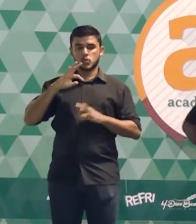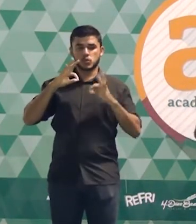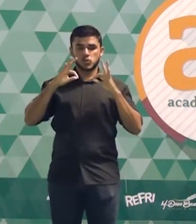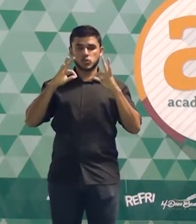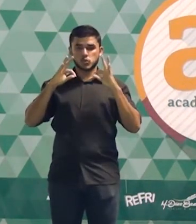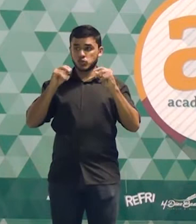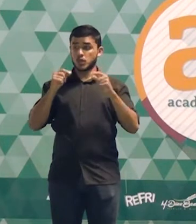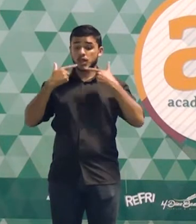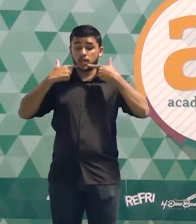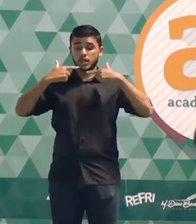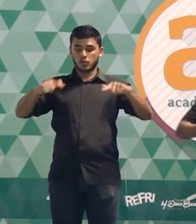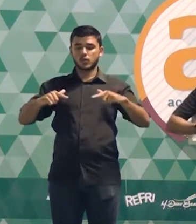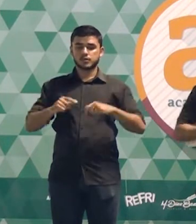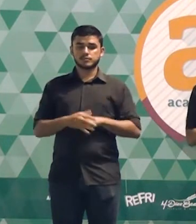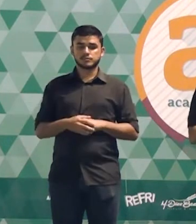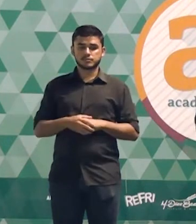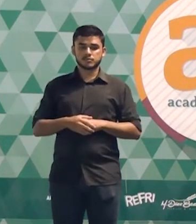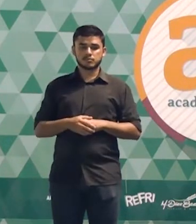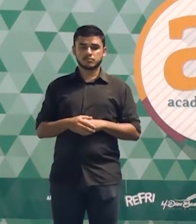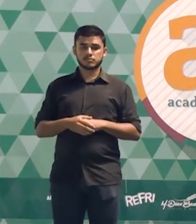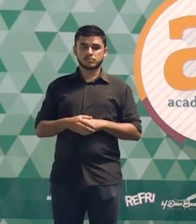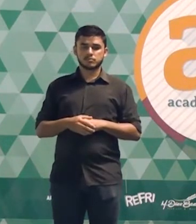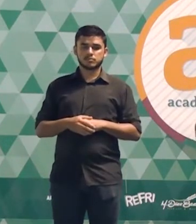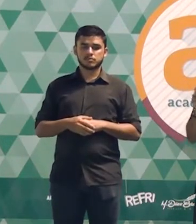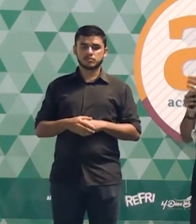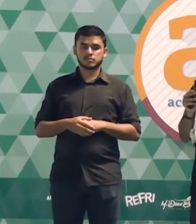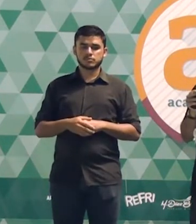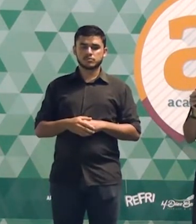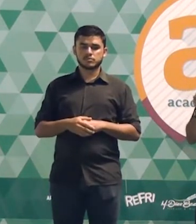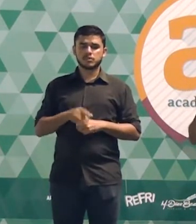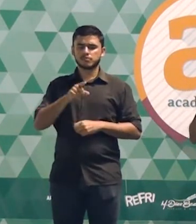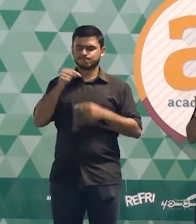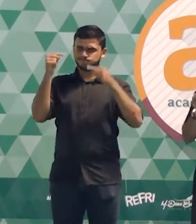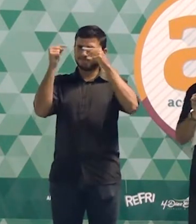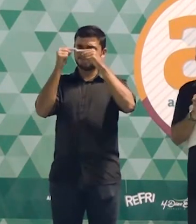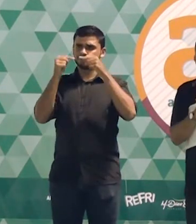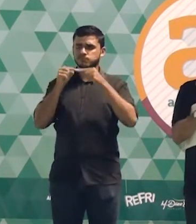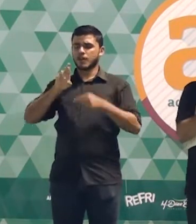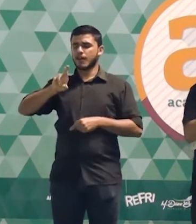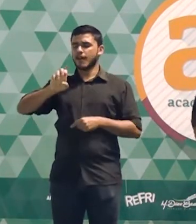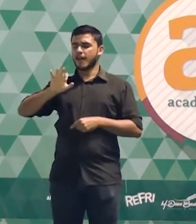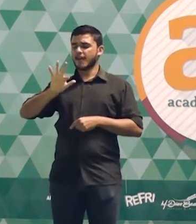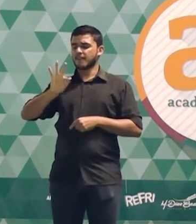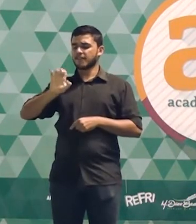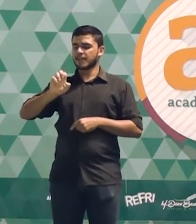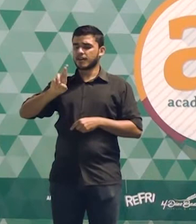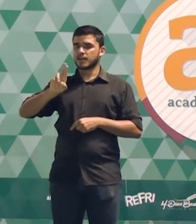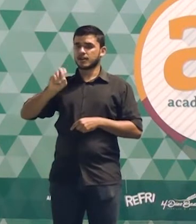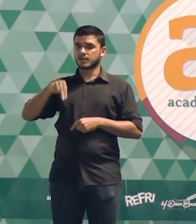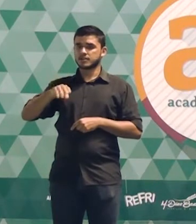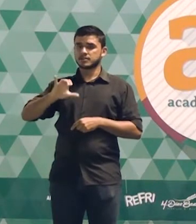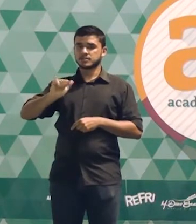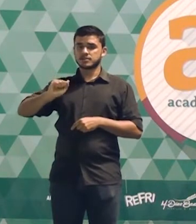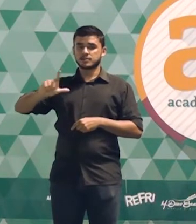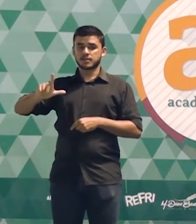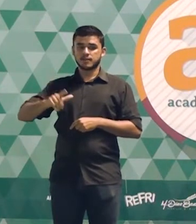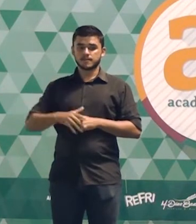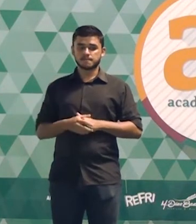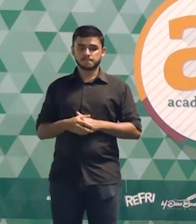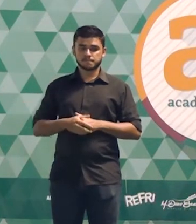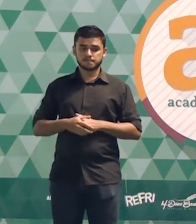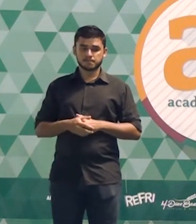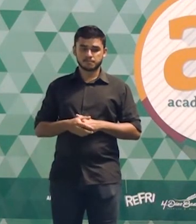linguagem, uma vez que... O que marca que o texto é referencial? O que marca? Ó? Vê